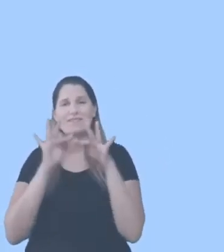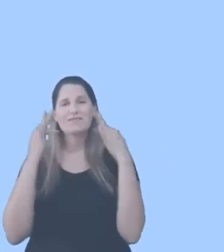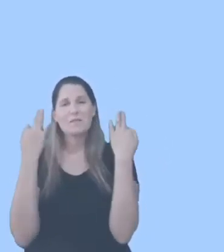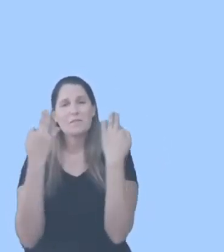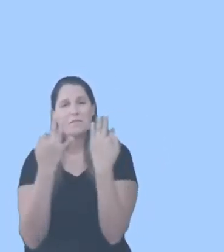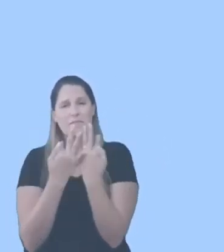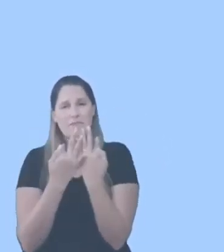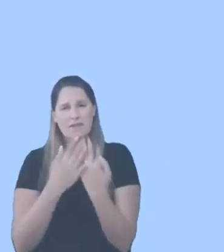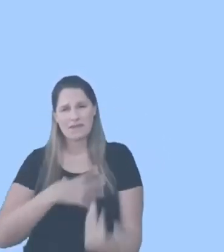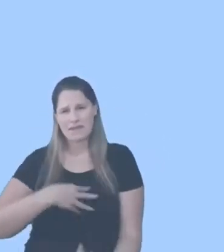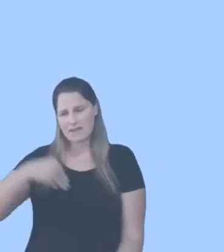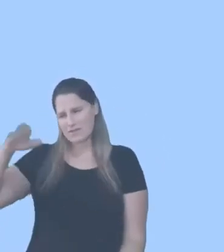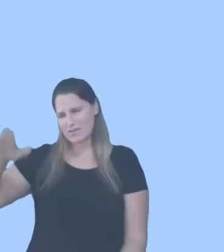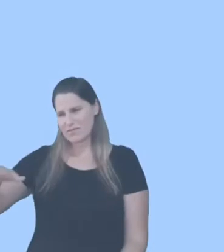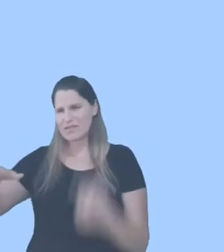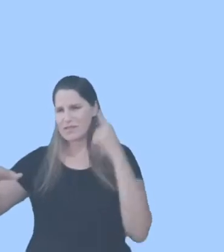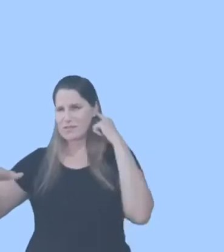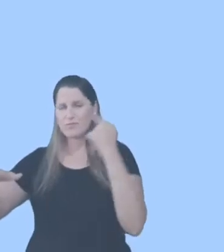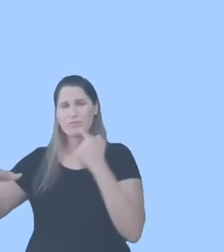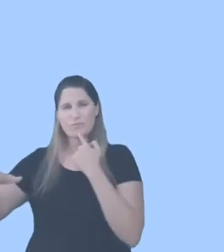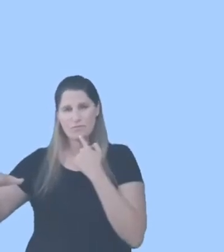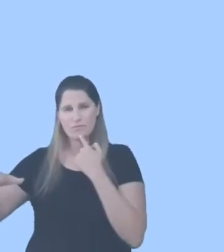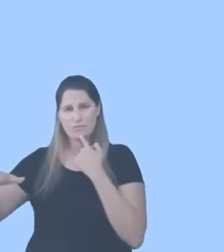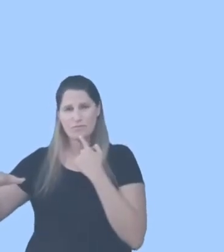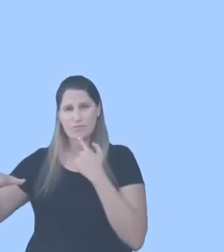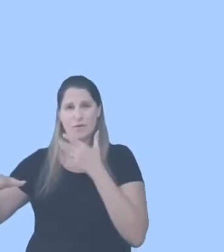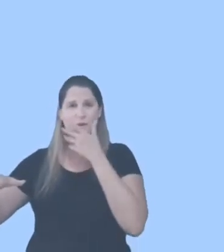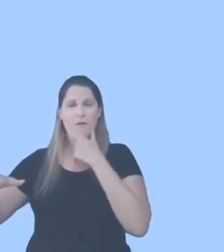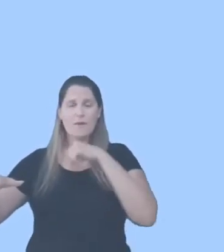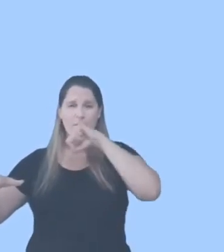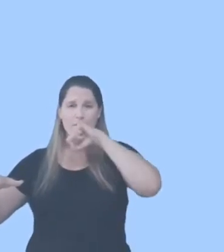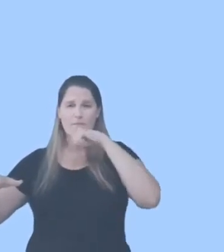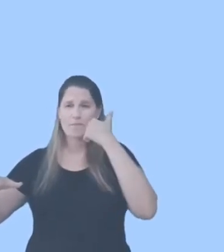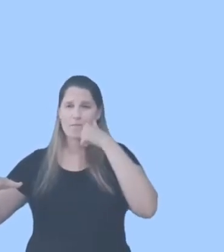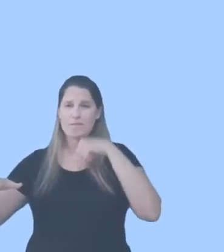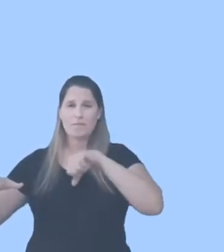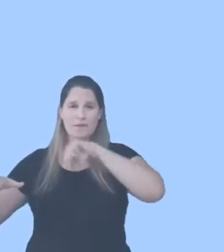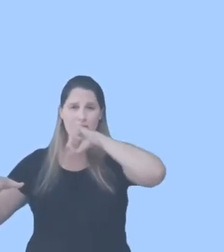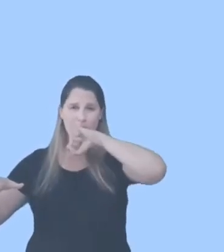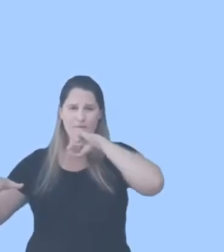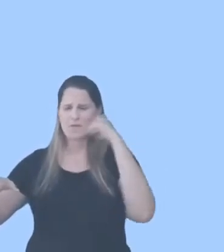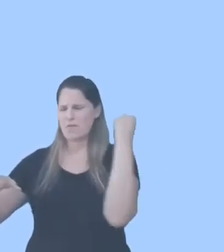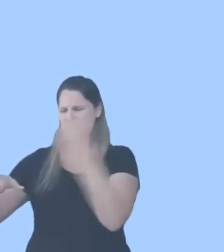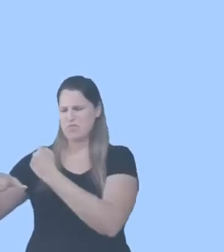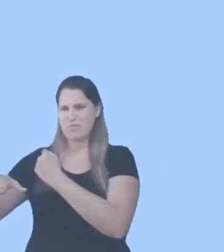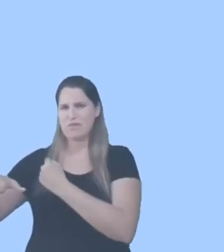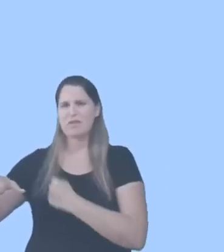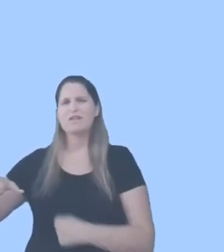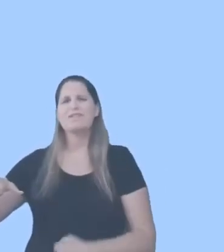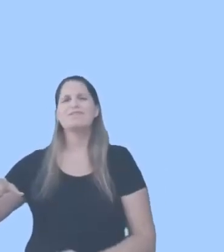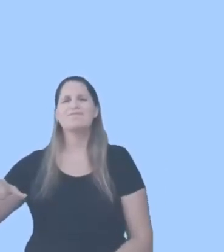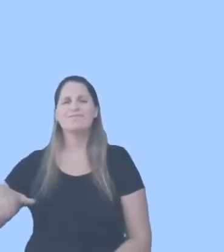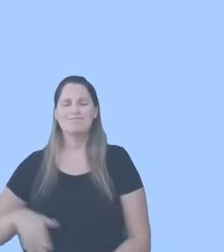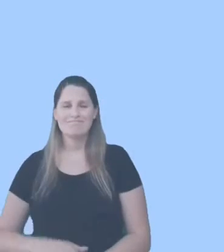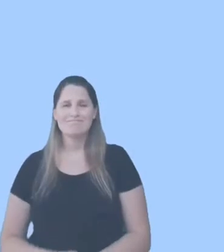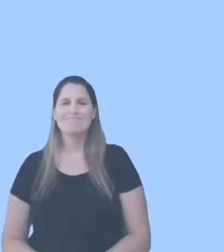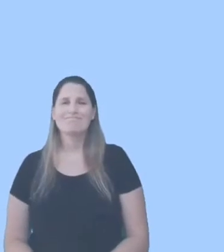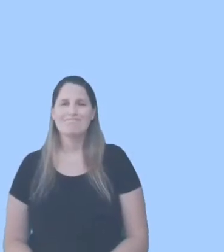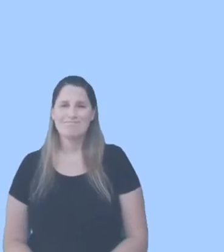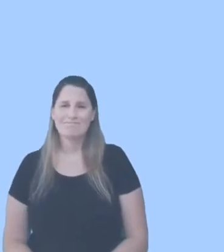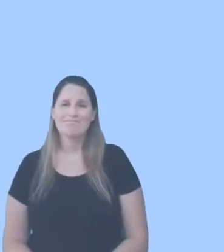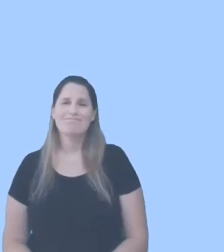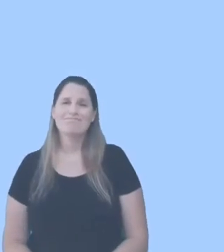Algumas famílias viam seus filhos pequenos, surdos, e acabavam matando eles.